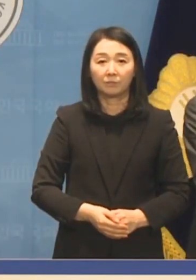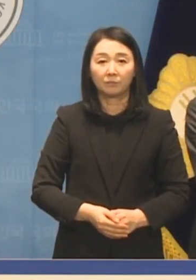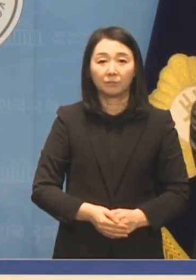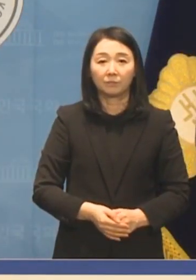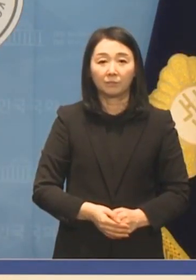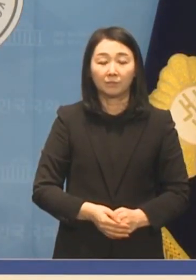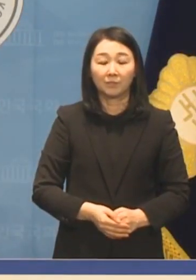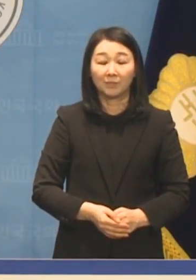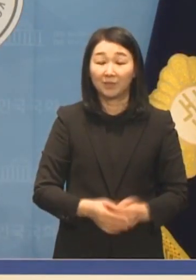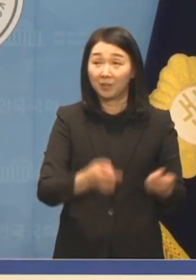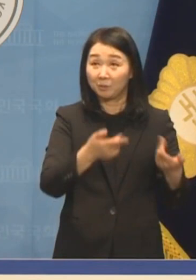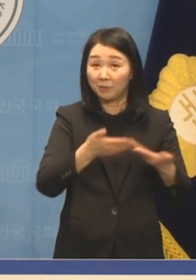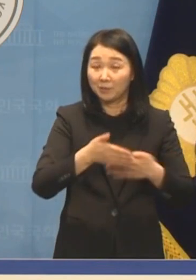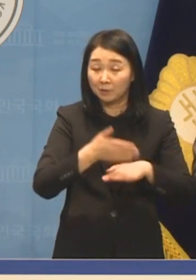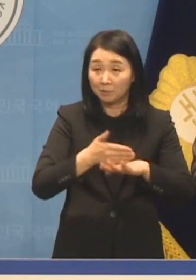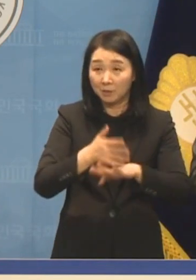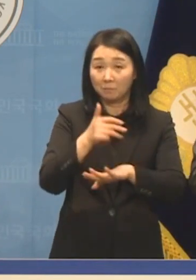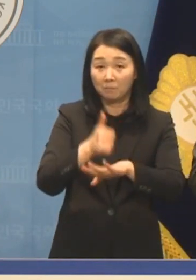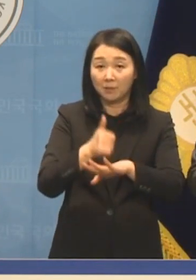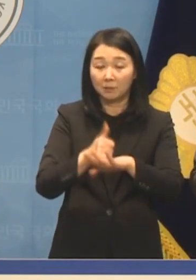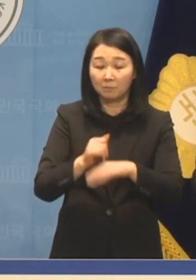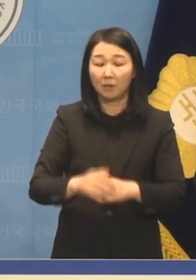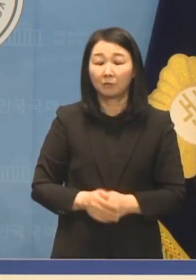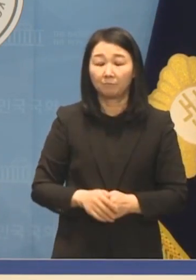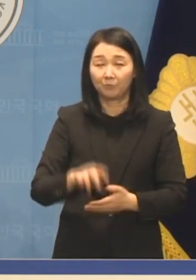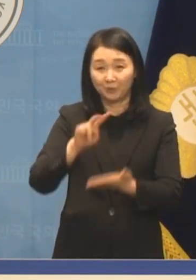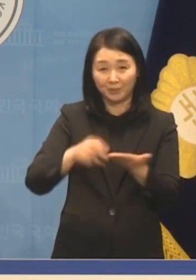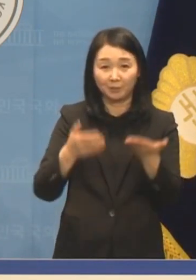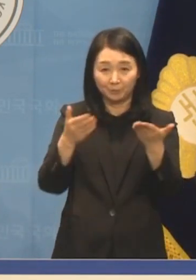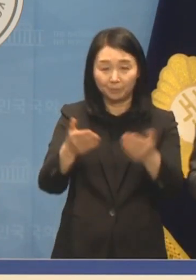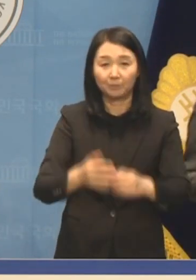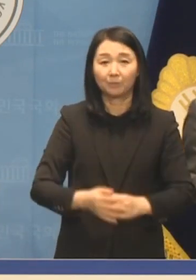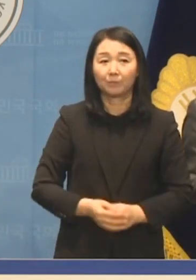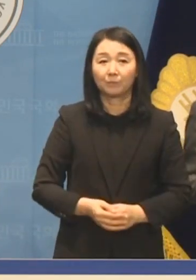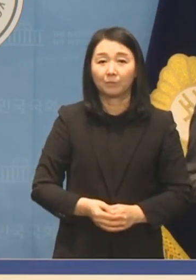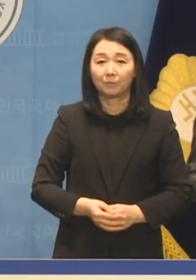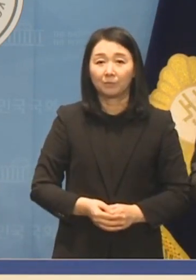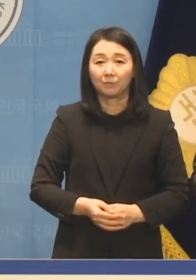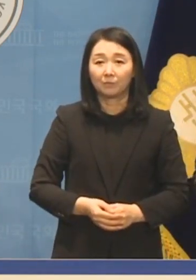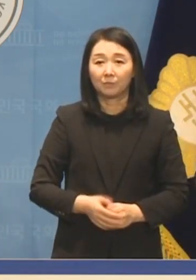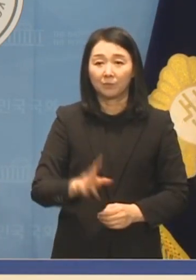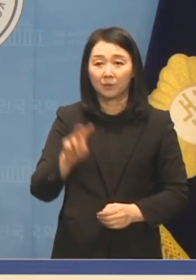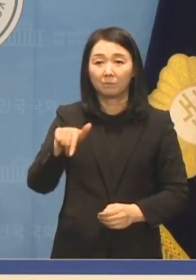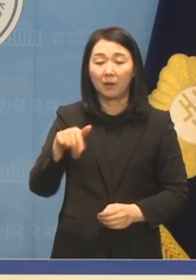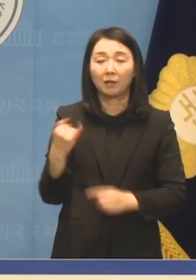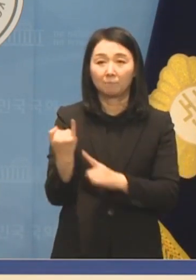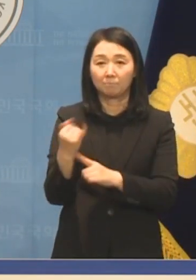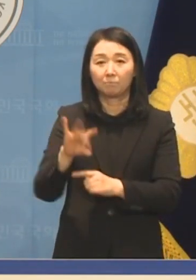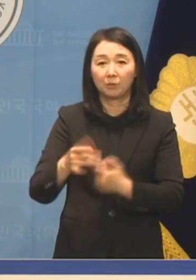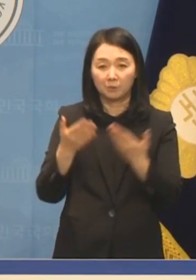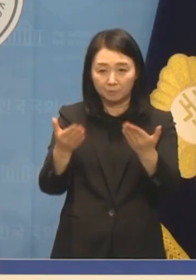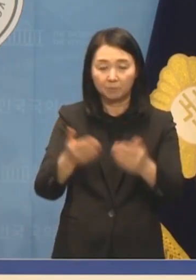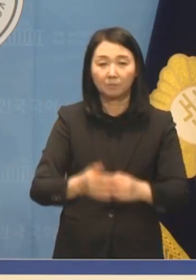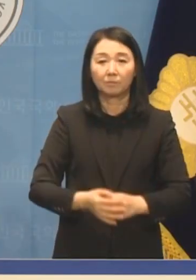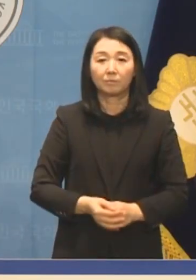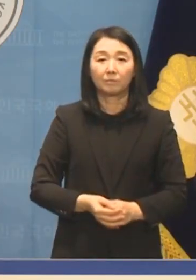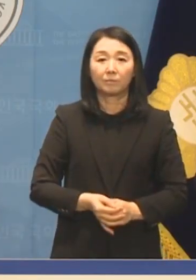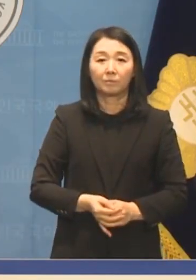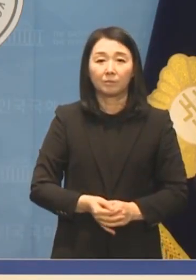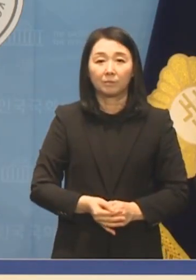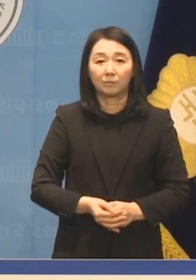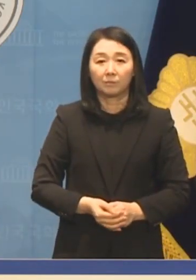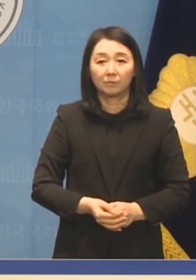예, 말씀 감사합니다. 마지막 순서로 기자회견문 낭독 진행하겠습니다. 먼저 박정현 의원님께서 낭독해 주시겠습니다.